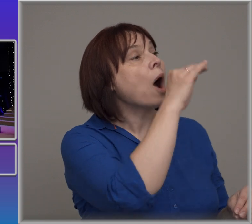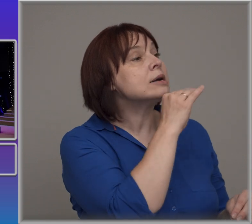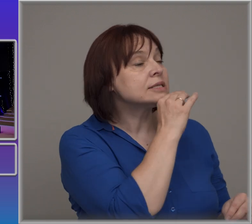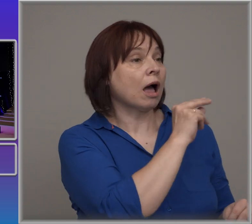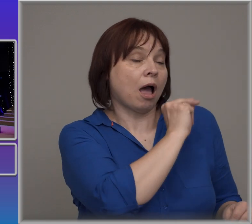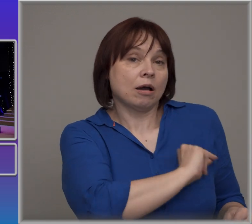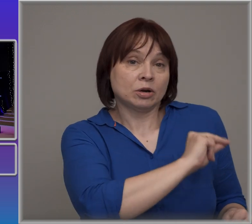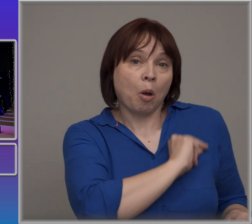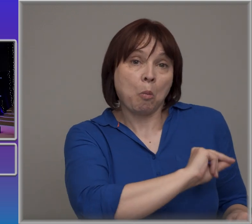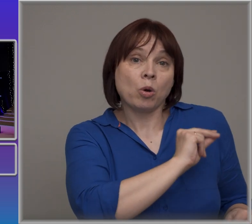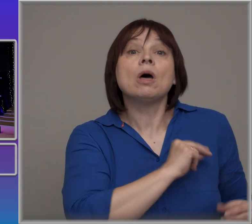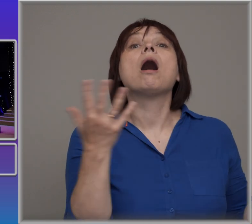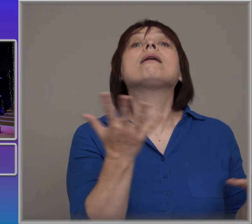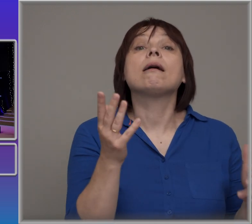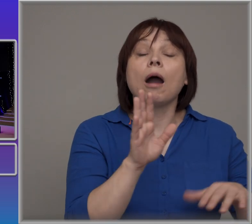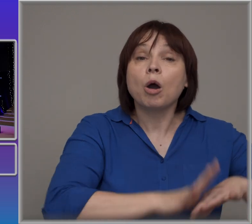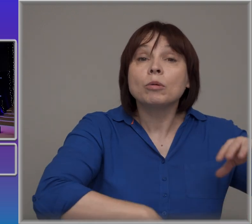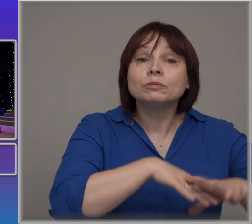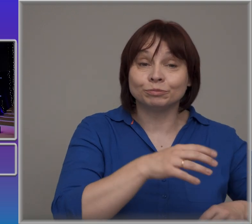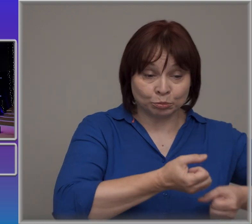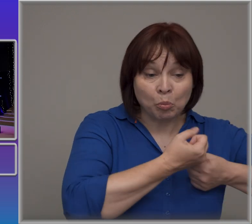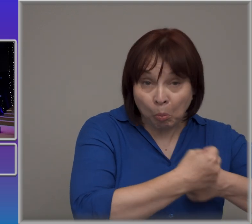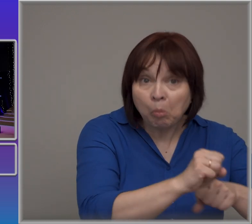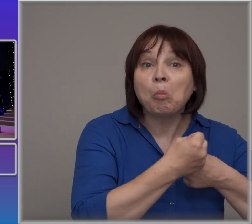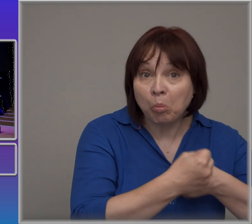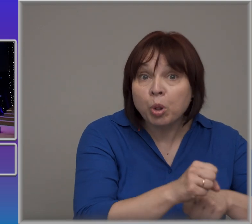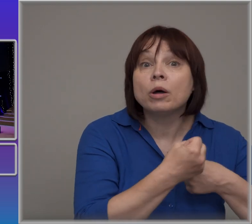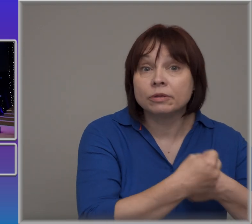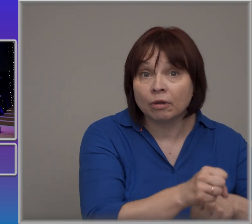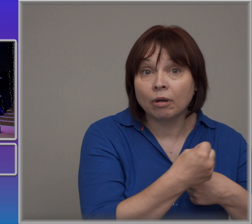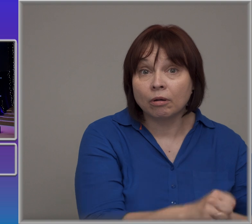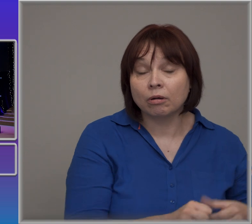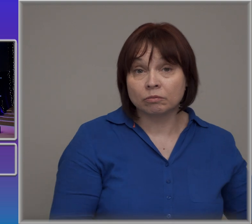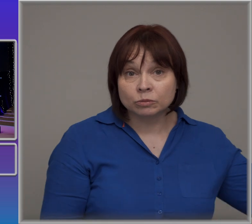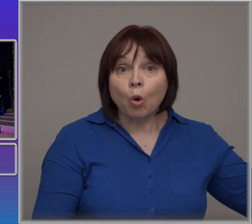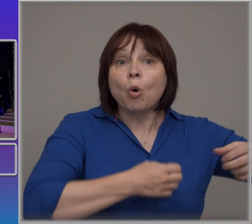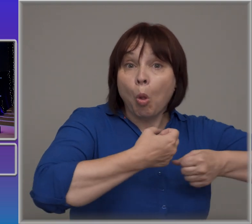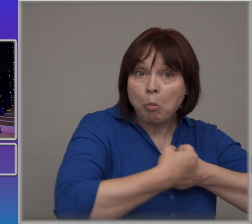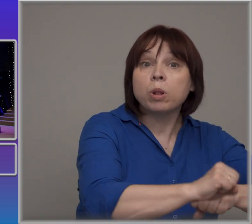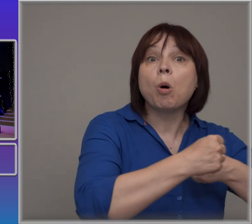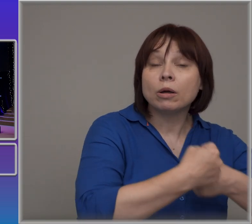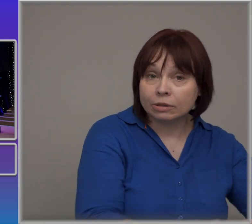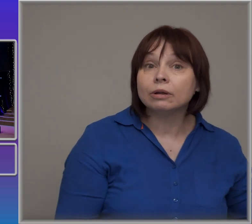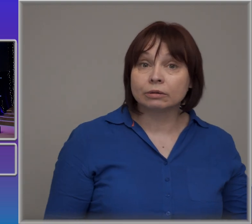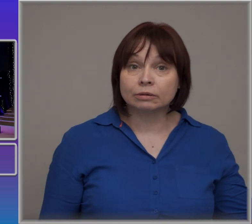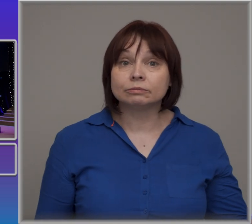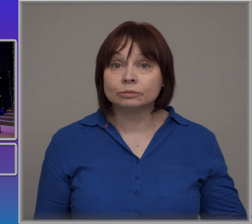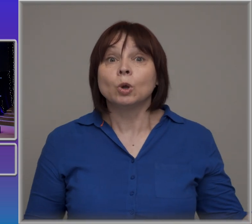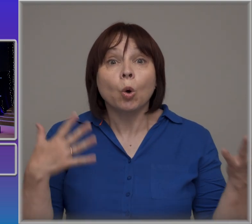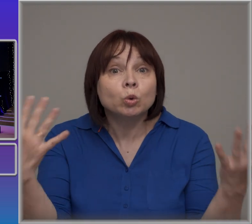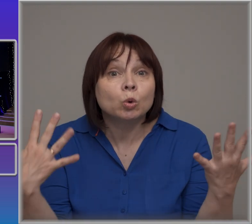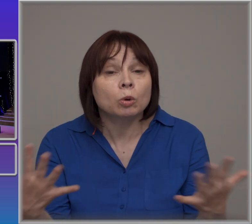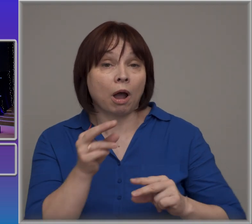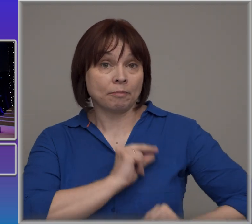обратили внимание на Новый Завет. И дайте следующий слайд. Когда мы смотрим на Евангелие, мы видим, что